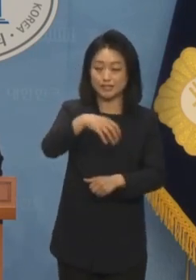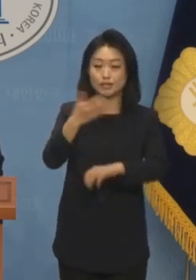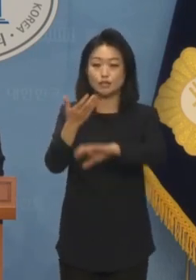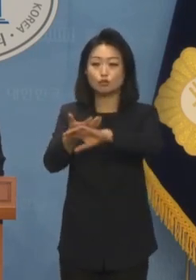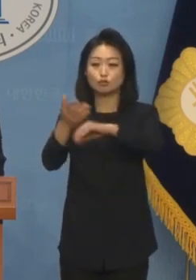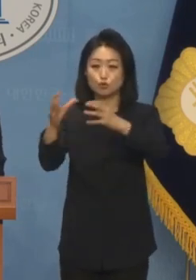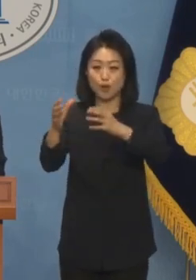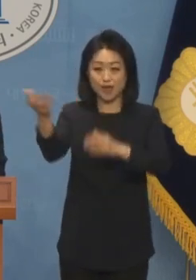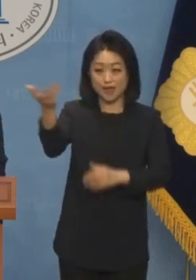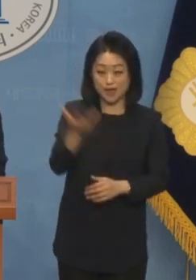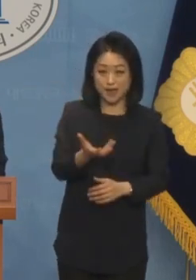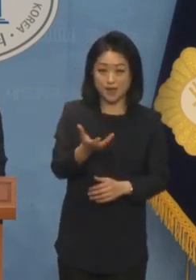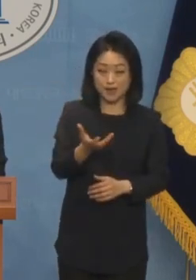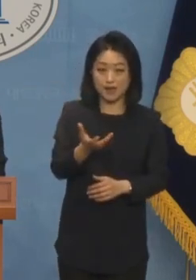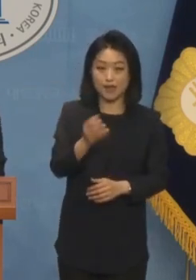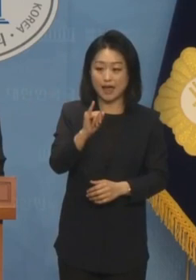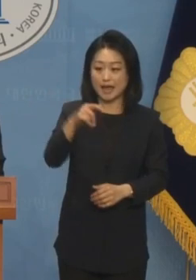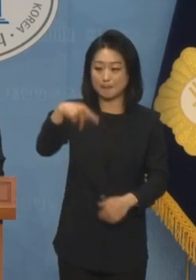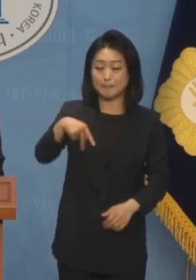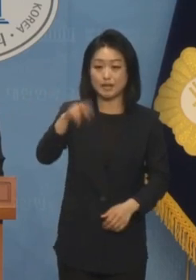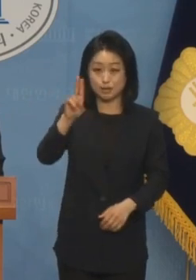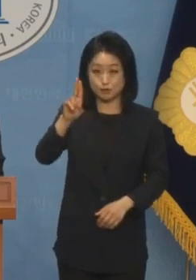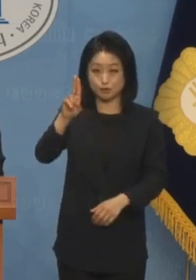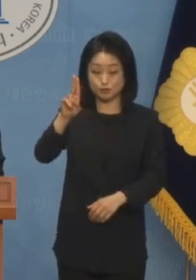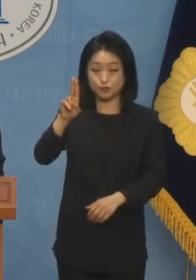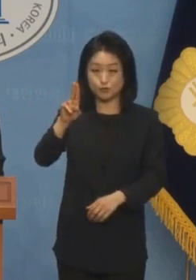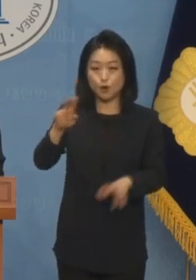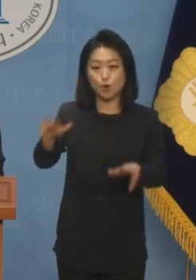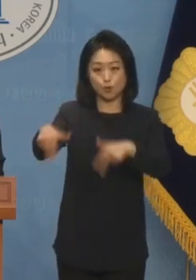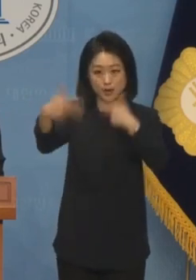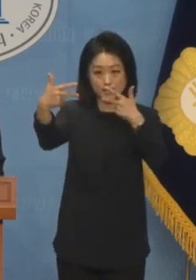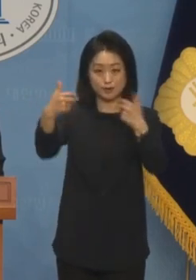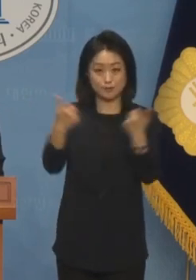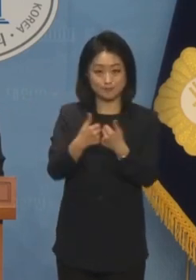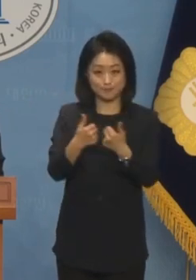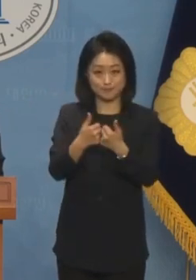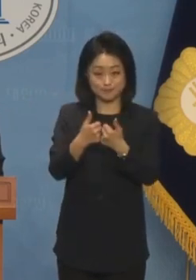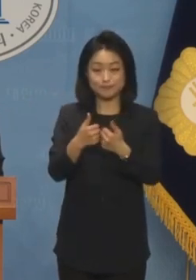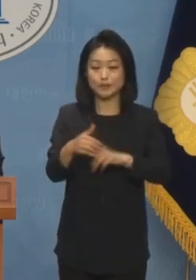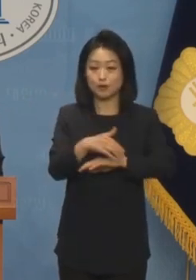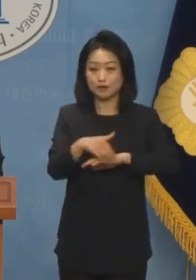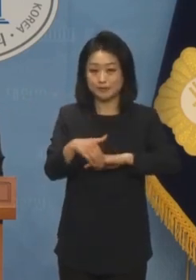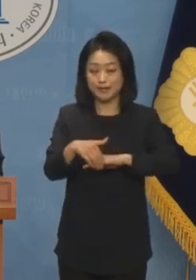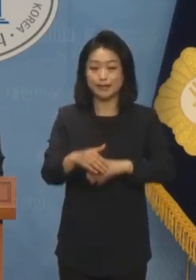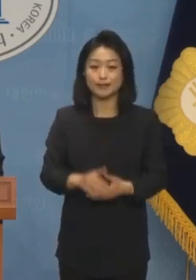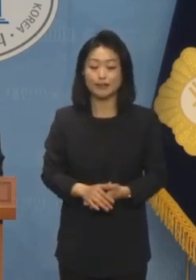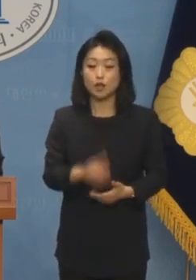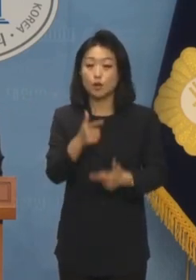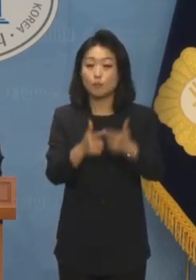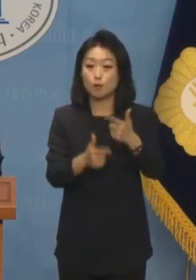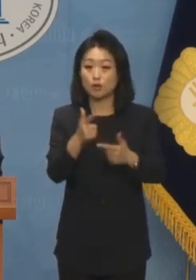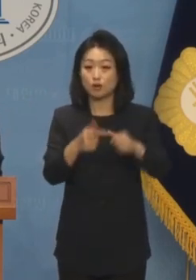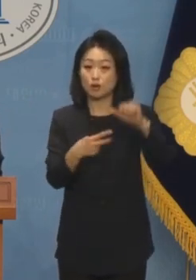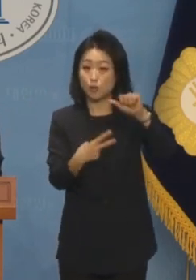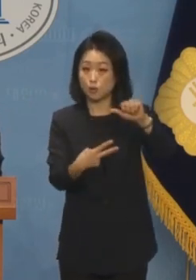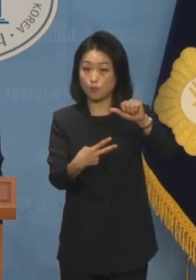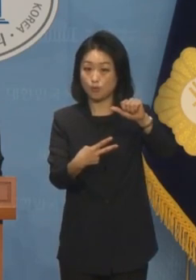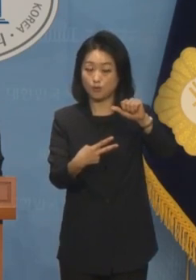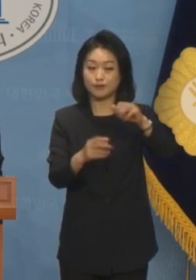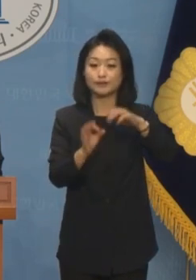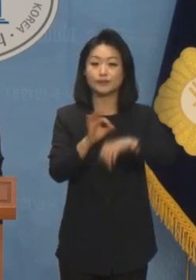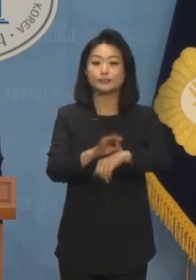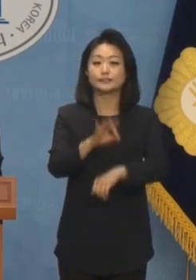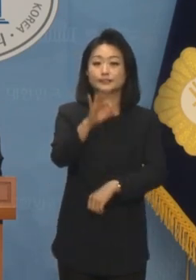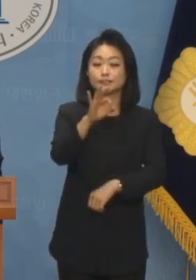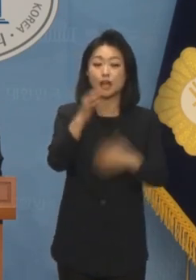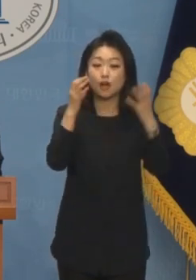국외주재관, IPU 파견관 등이 참석하는 화상 간담회를 주재할 예정입니다. 목요일 5월 2일 오전